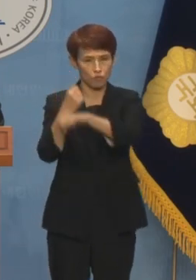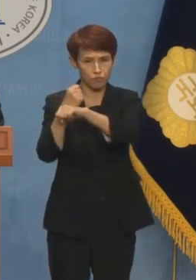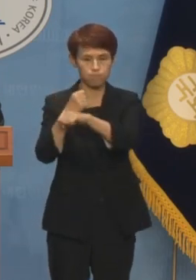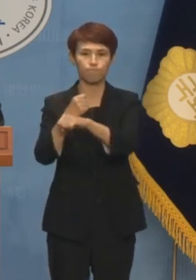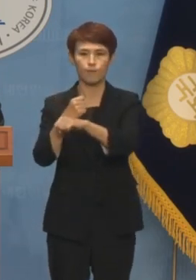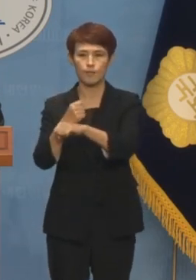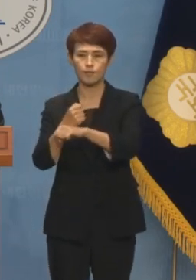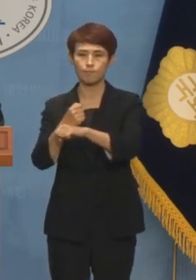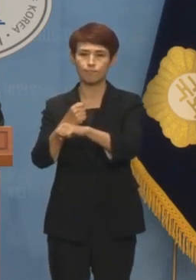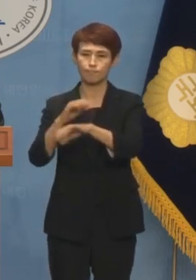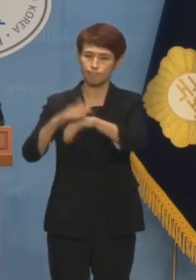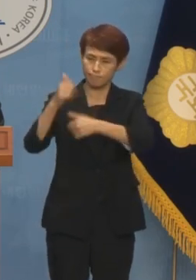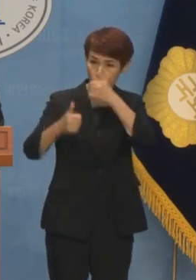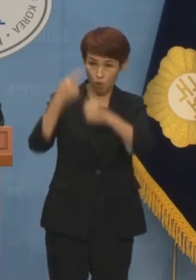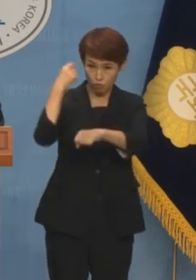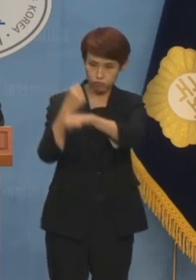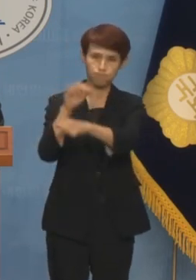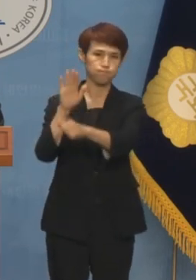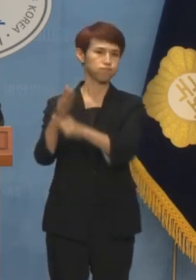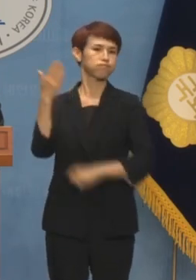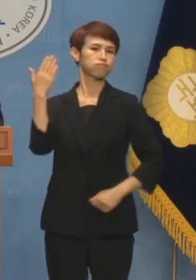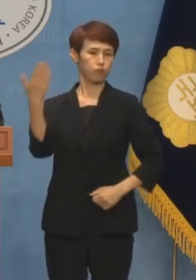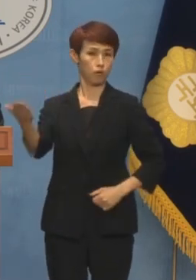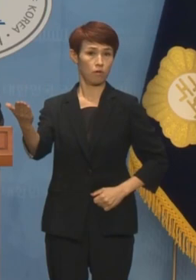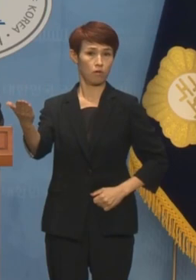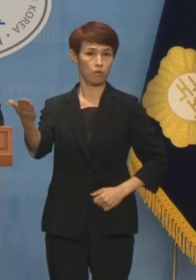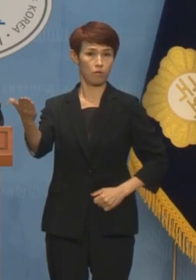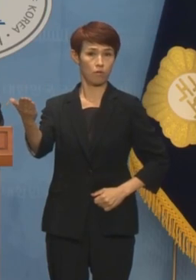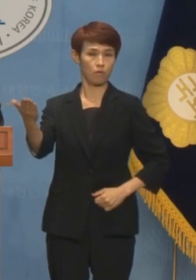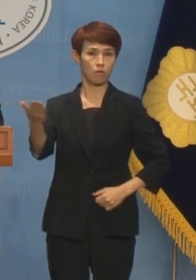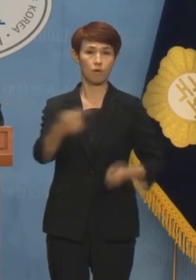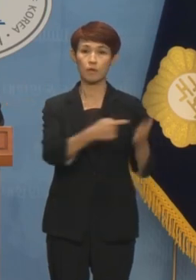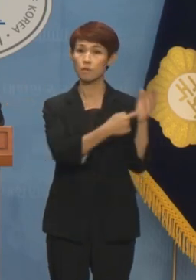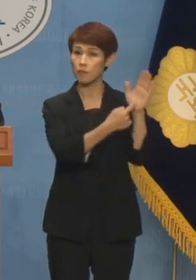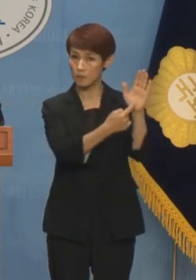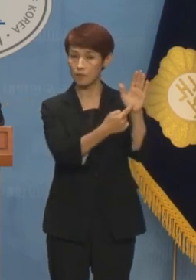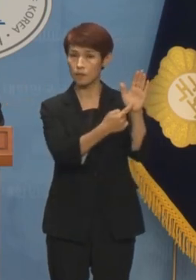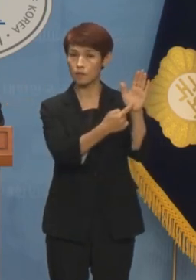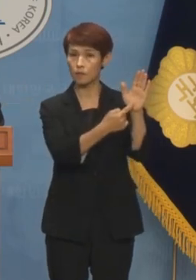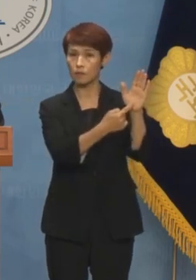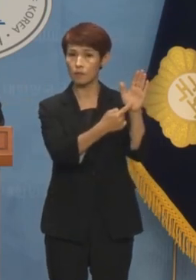혁신적이고 도전적인 연구를 전폭 지원하겠다고 밝혔습니다.